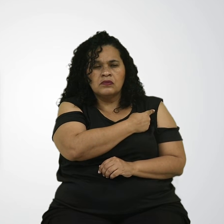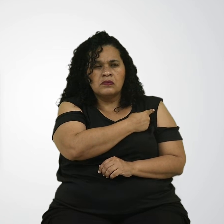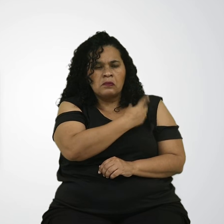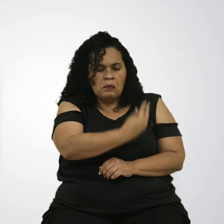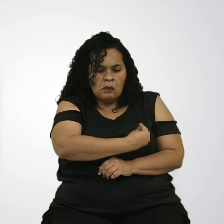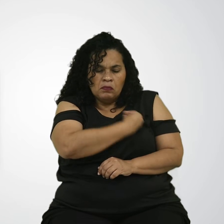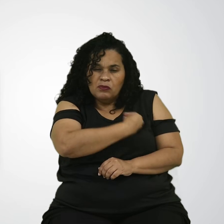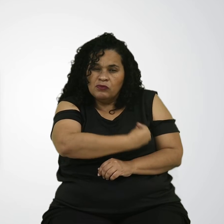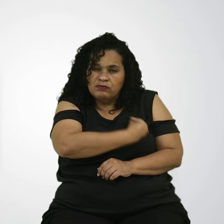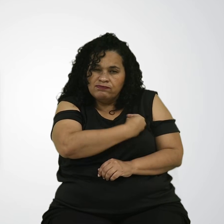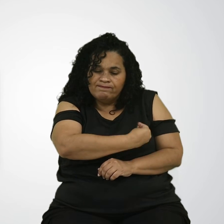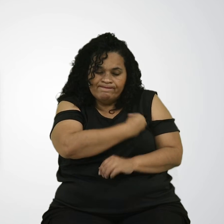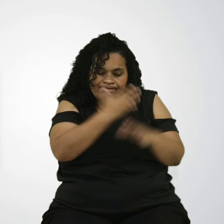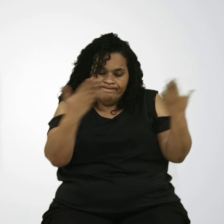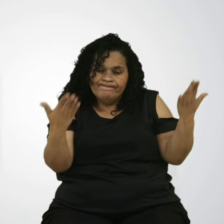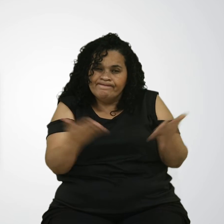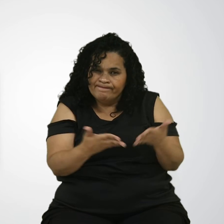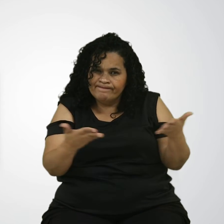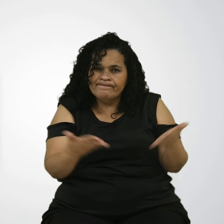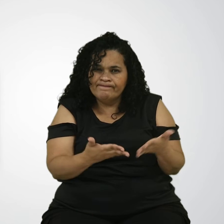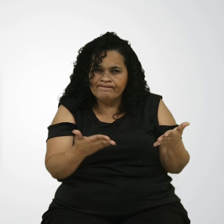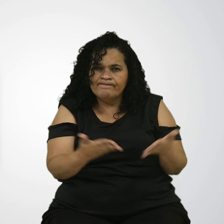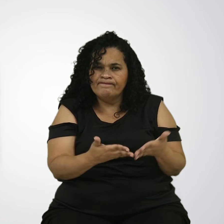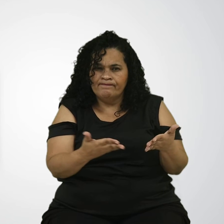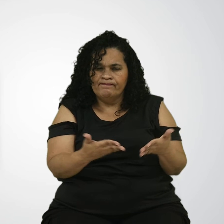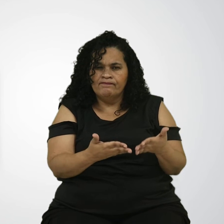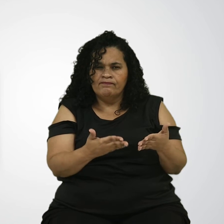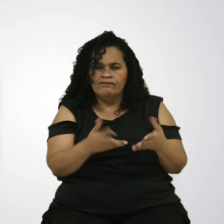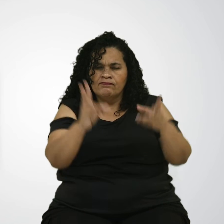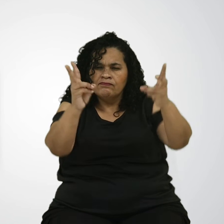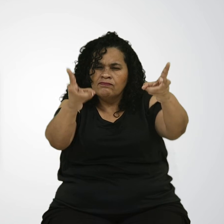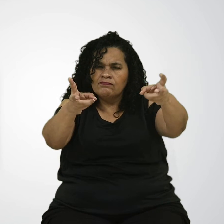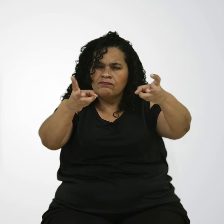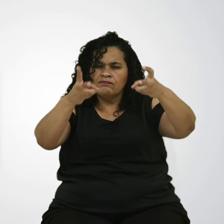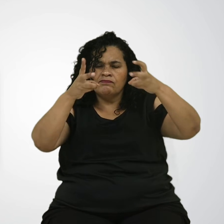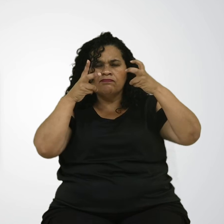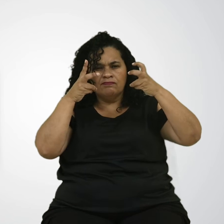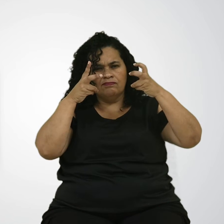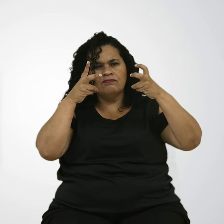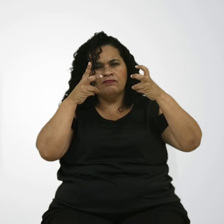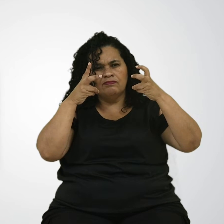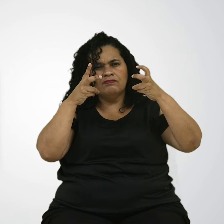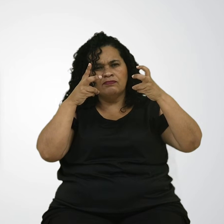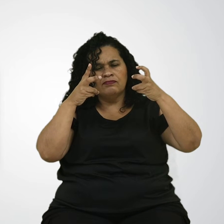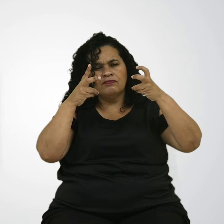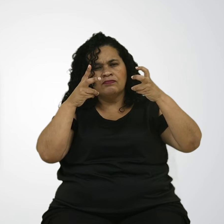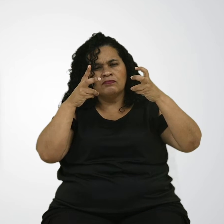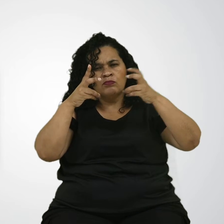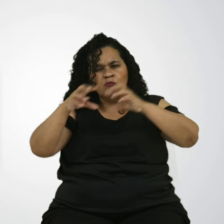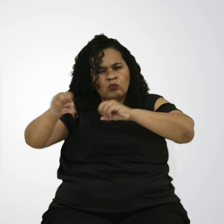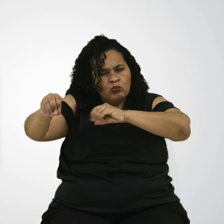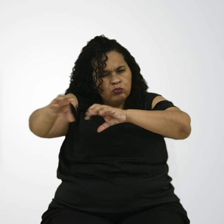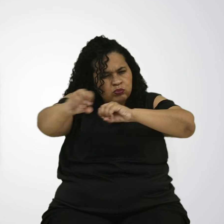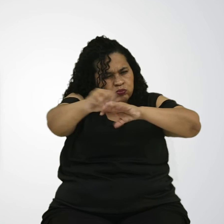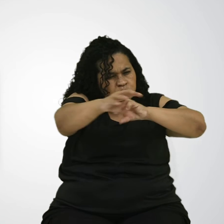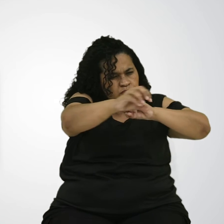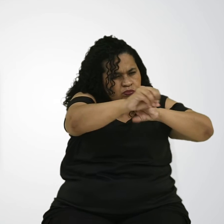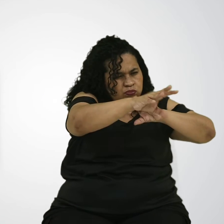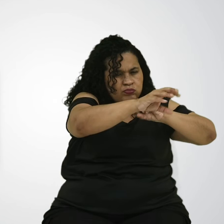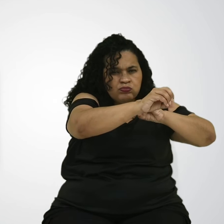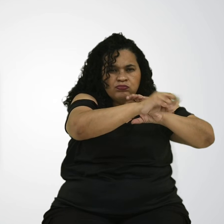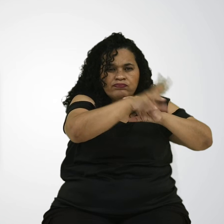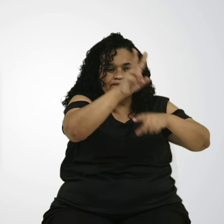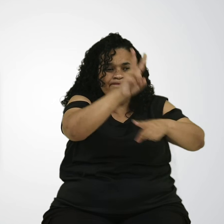vivemos um tempo em que há tantas pessoas ensinando como criar filhos. Verdade. E sabe o que é interessante?